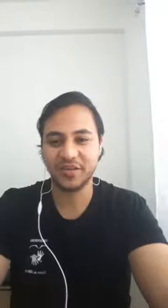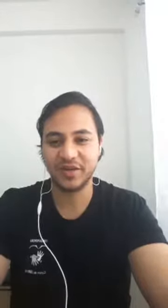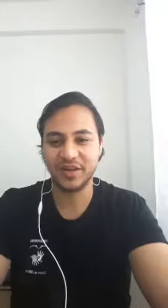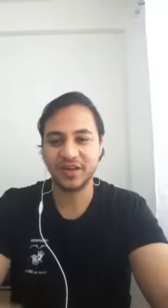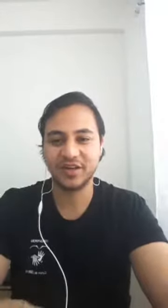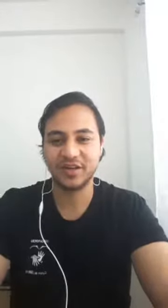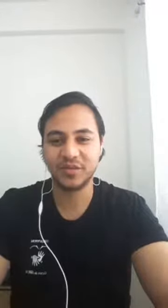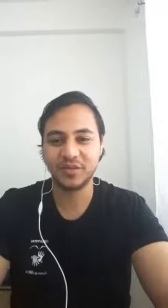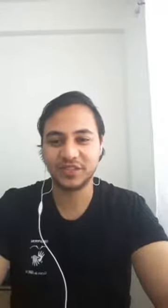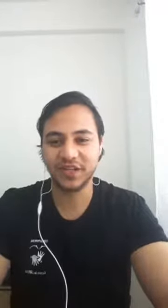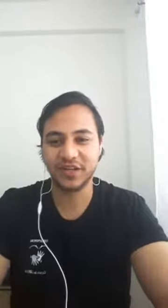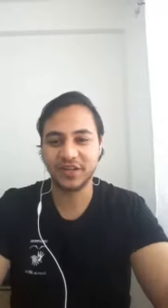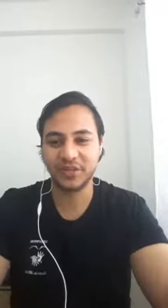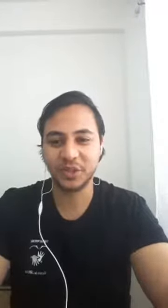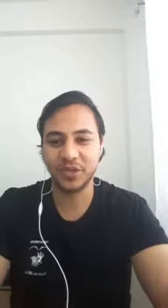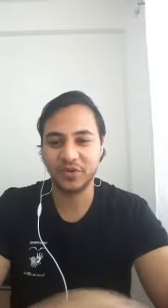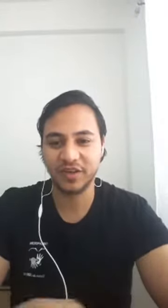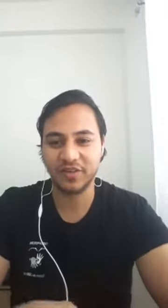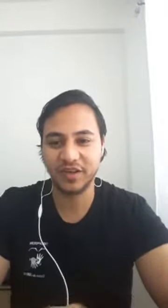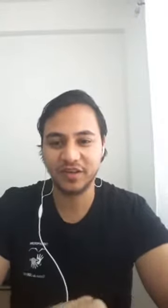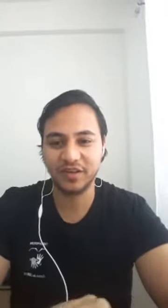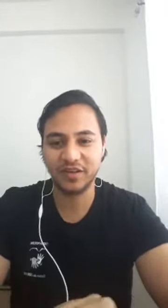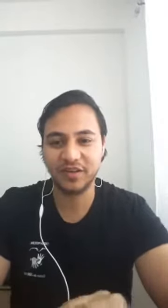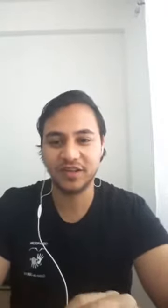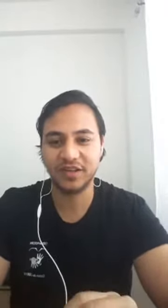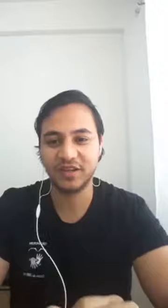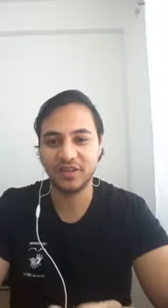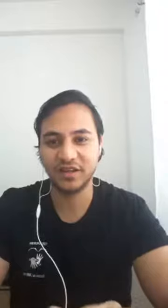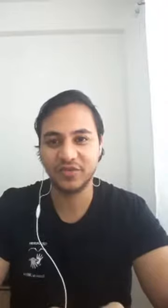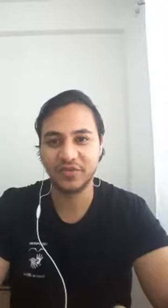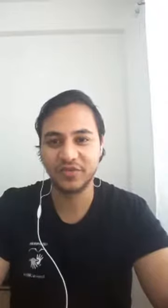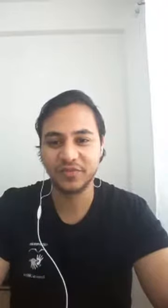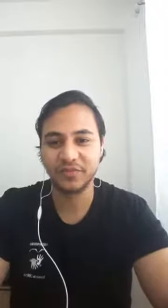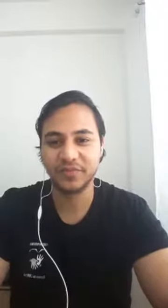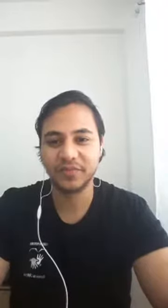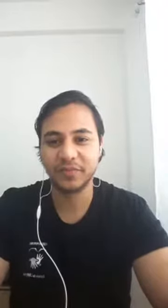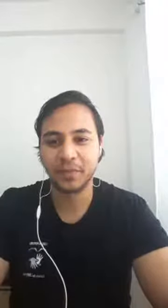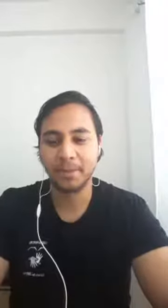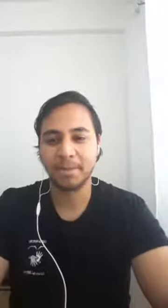dele para o Instagram, eu acho, reconhecer e ele entrar ao vivo.